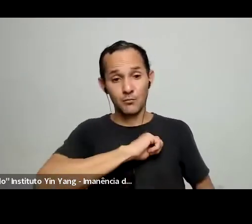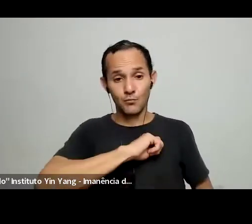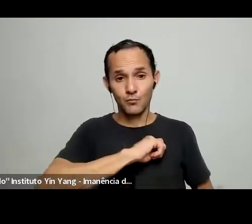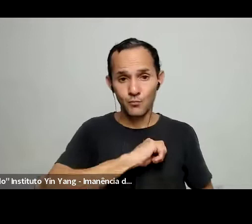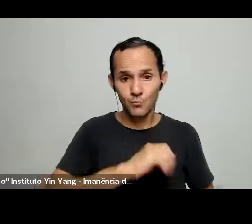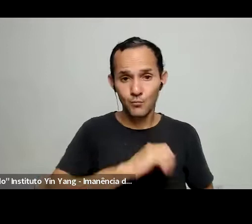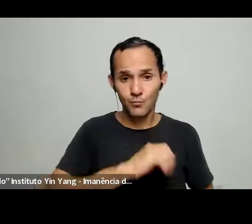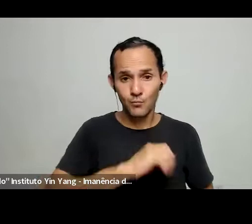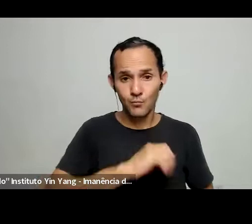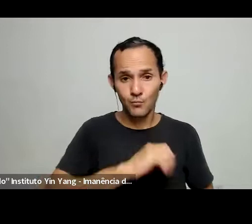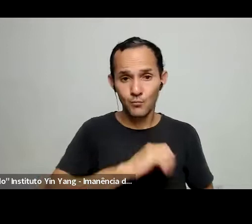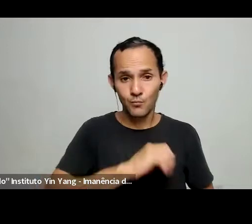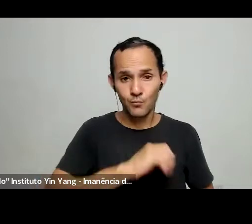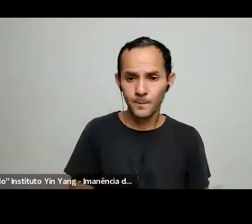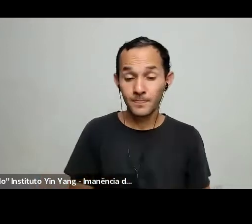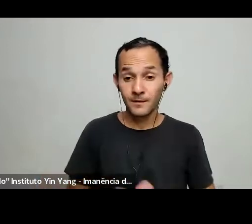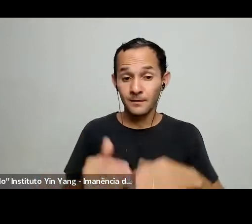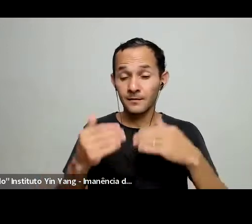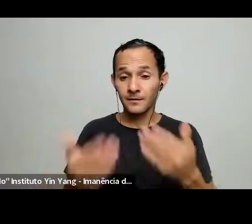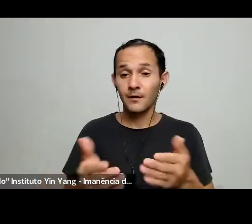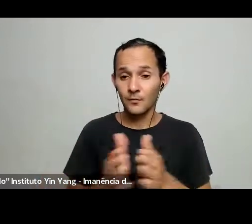É, então,